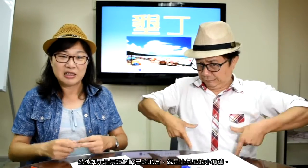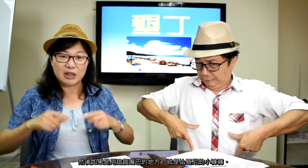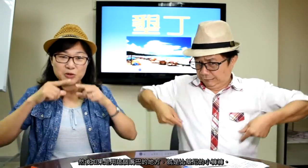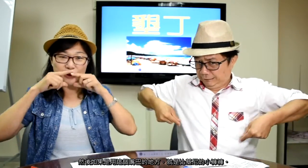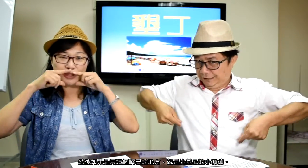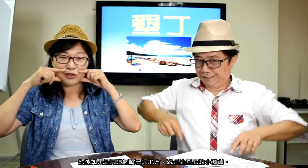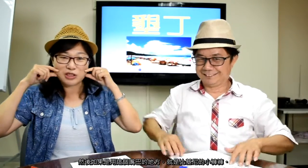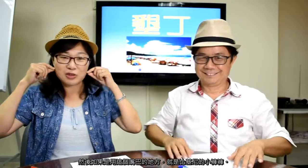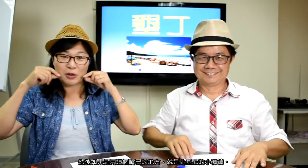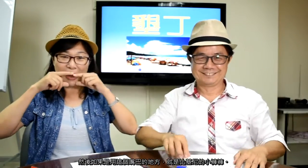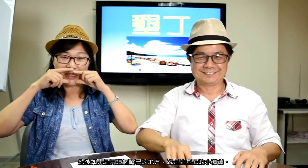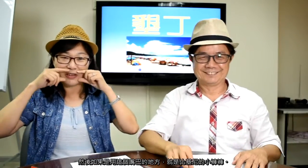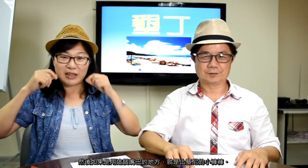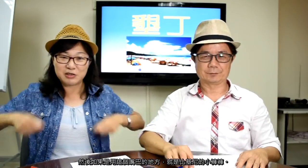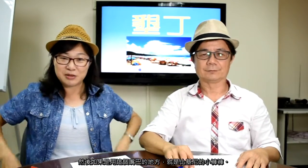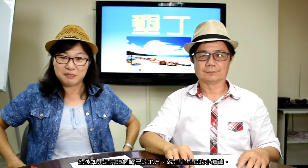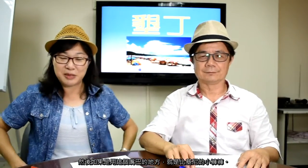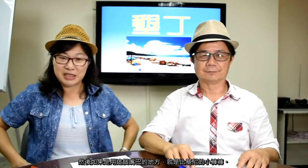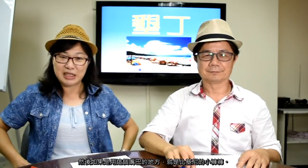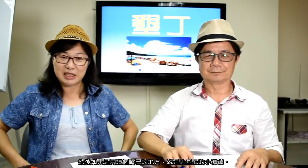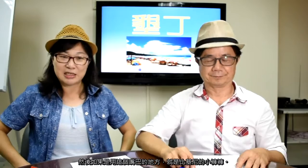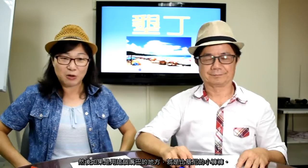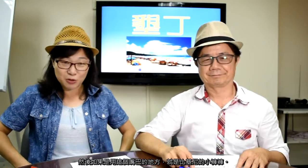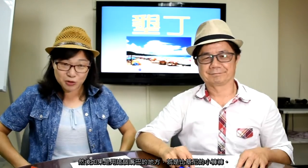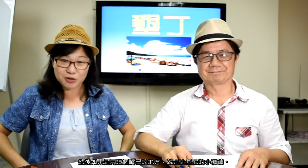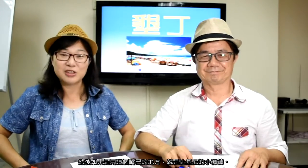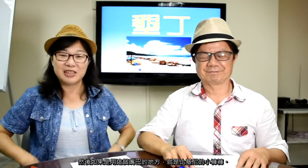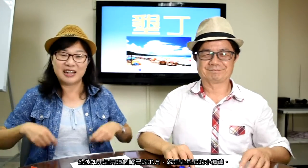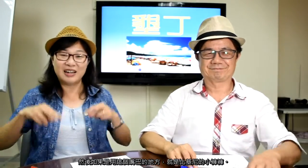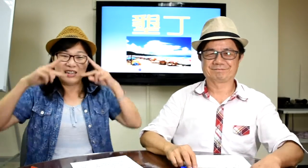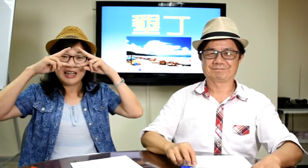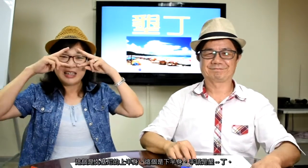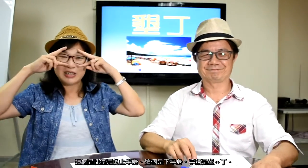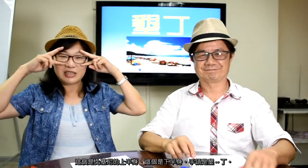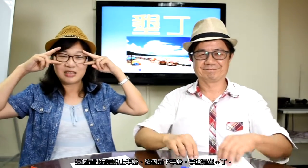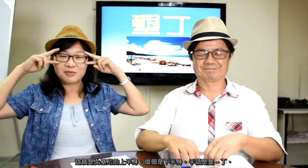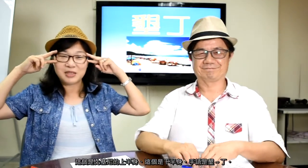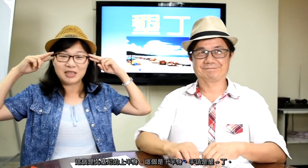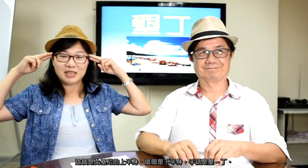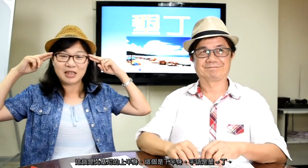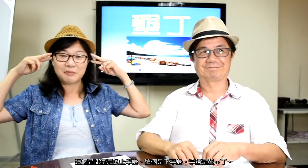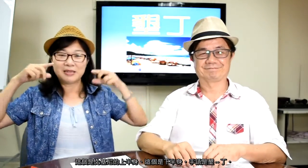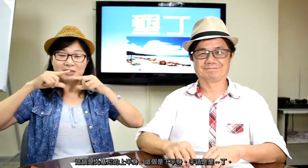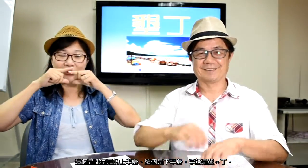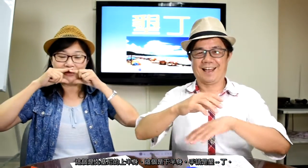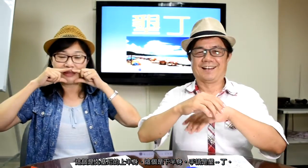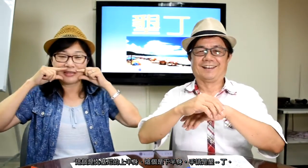然后如果是用这个嘴巴的地方，就是比基尼的小裤裤，所以这是比基尼的上半身，这个是